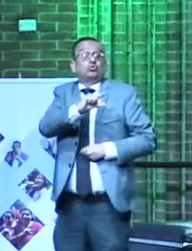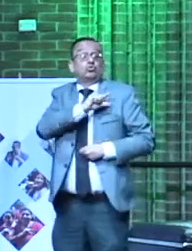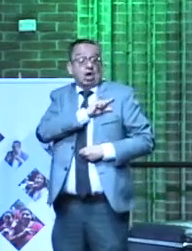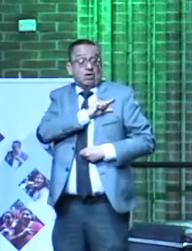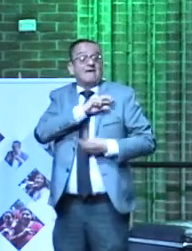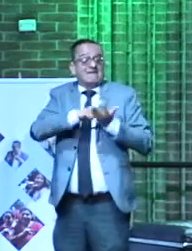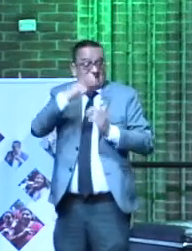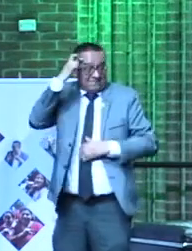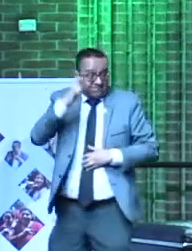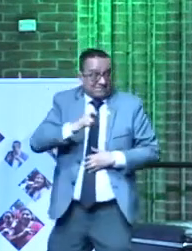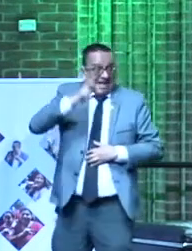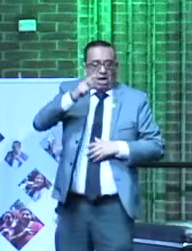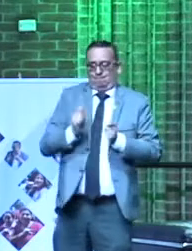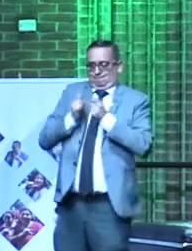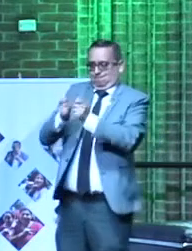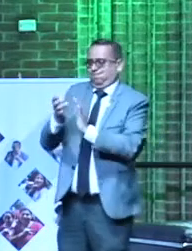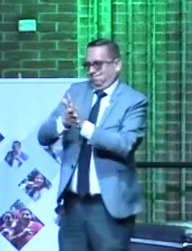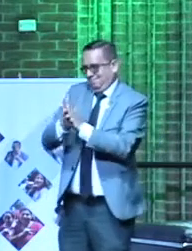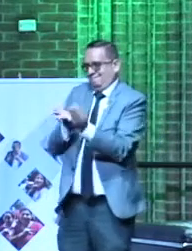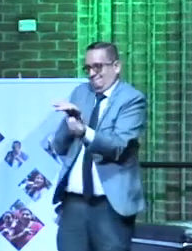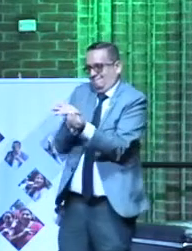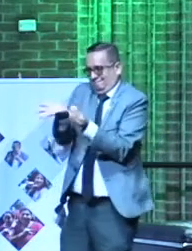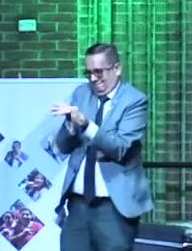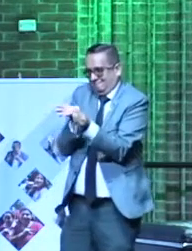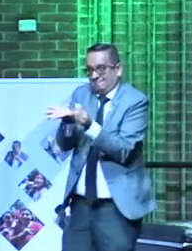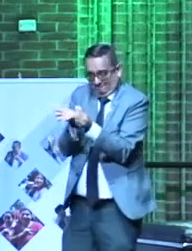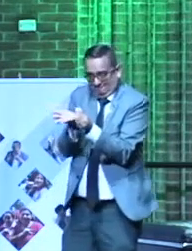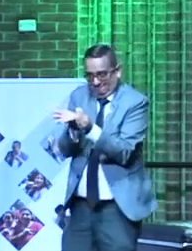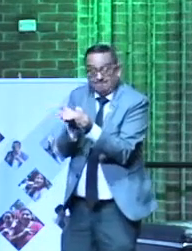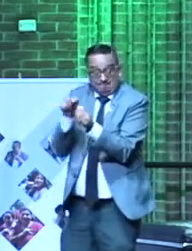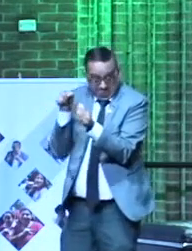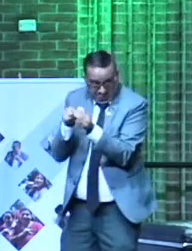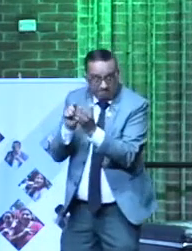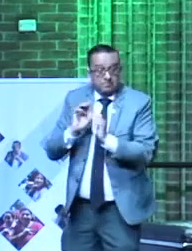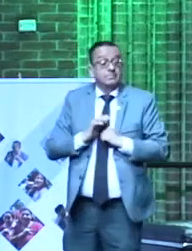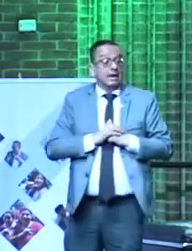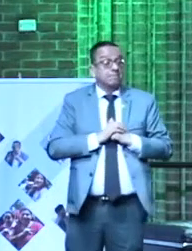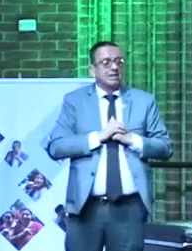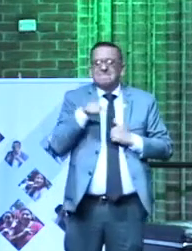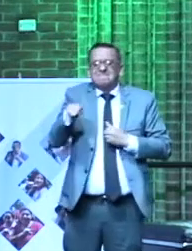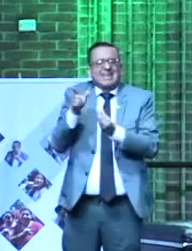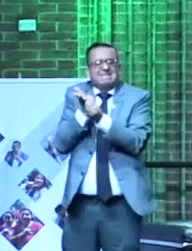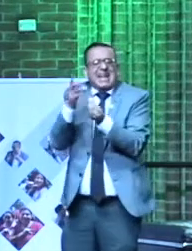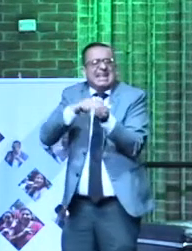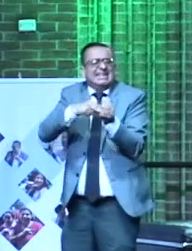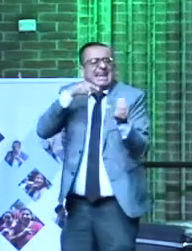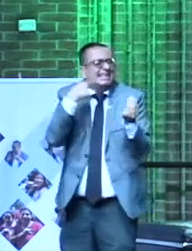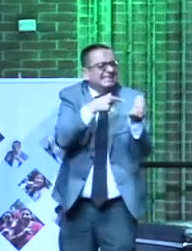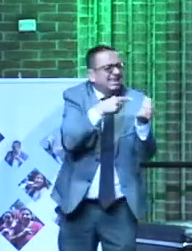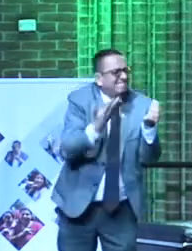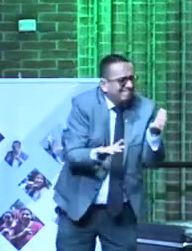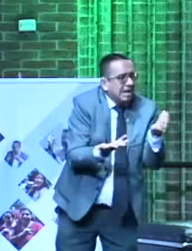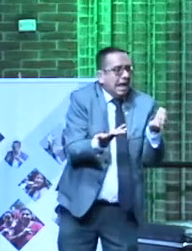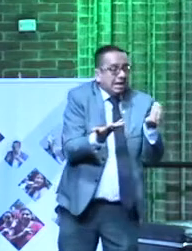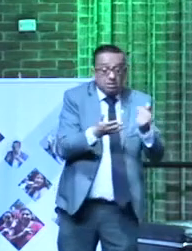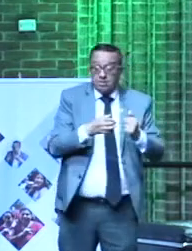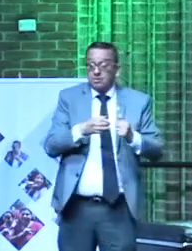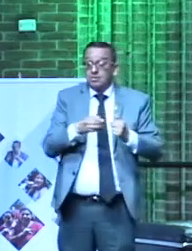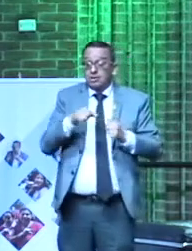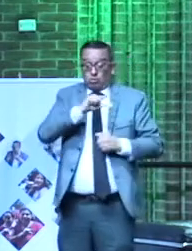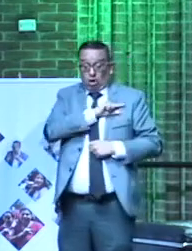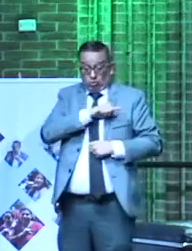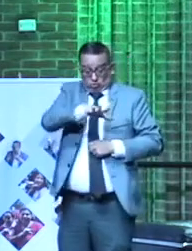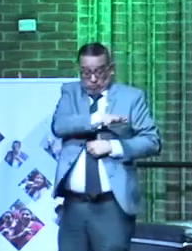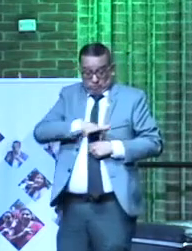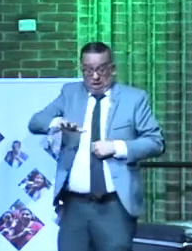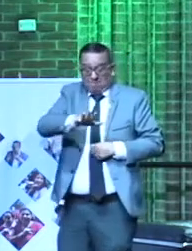las acciones que realizamos durante este año y comentarles que dentro del instituto existe un Consejo Consultivo, su seña es esta. ¿Qué